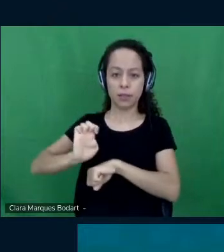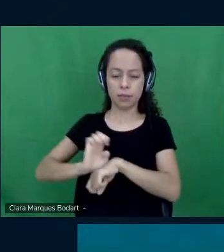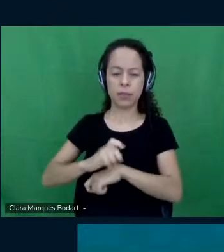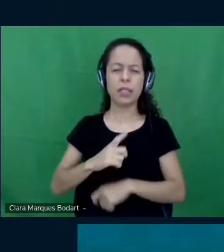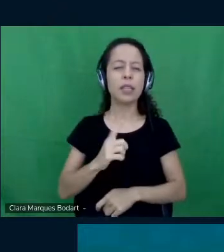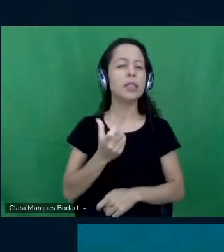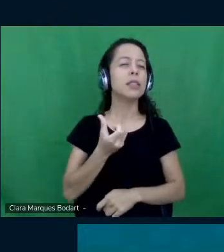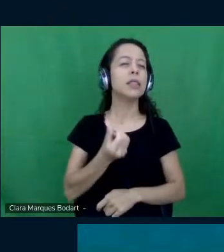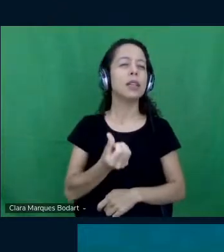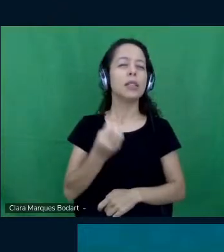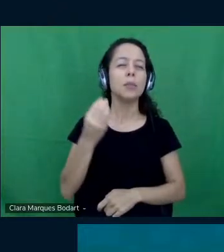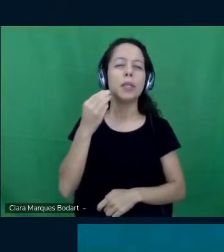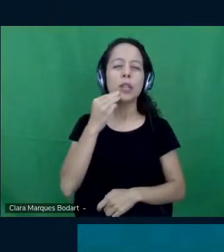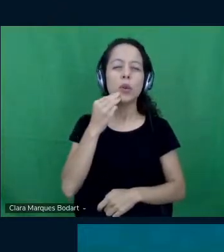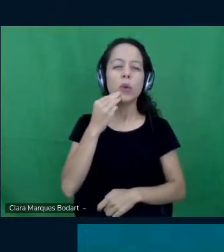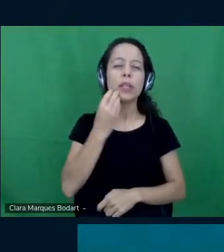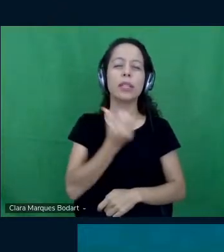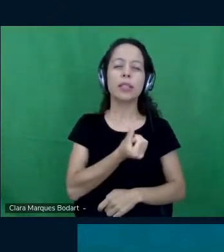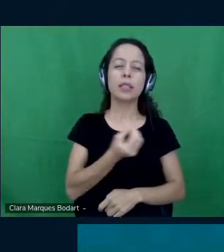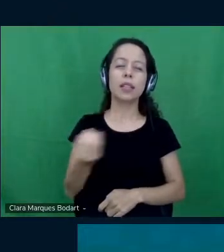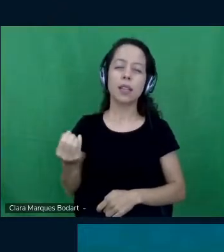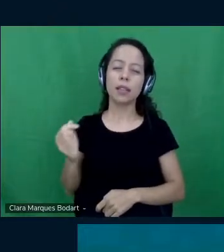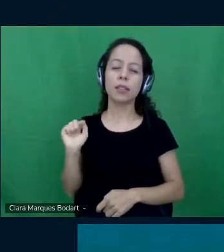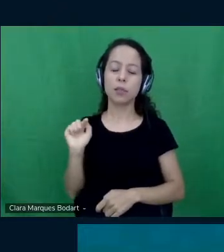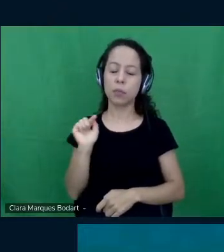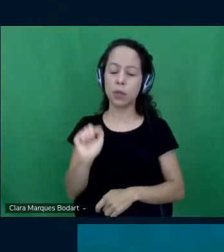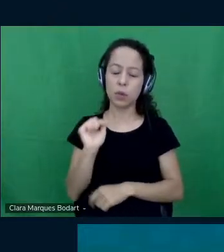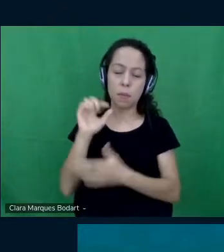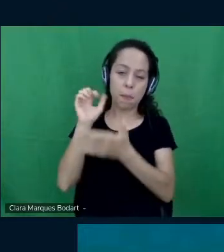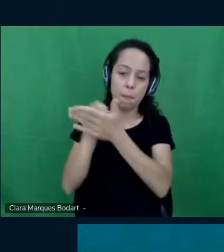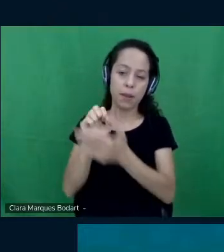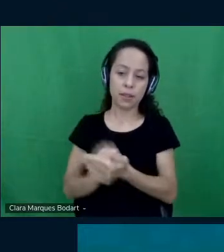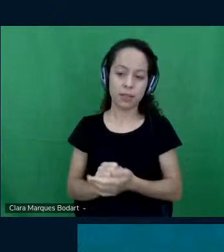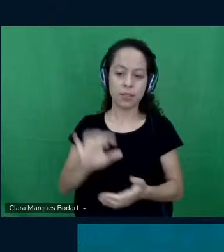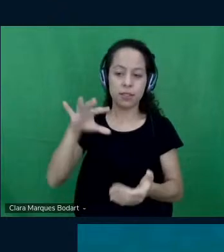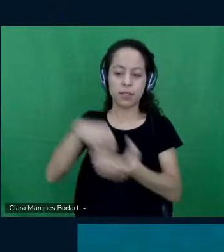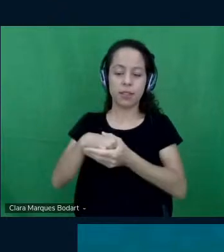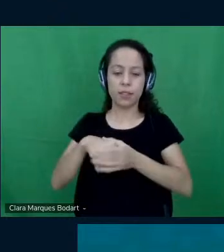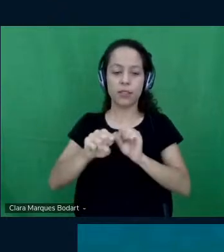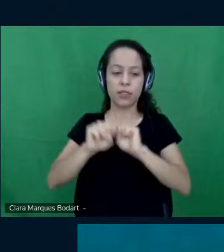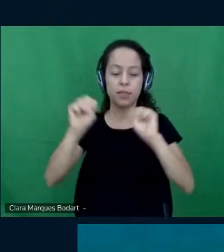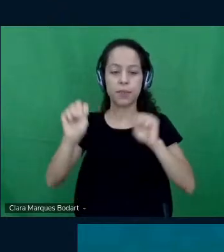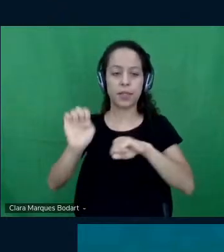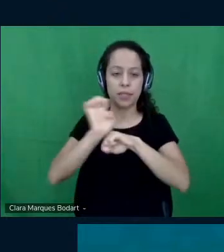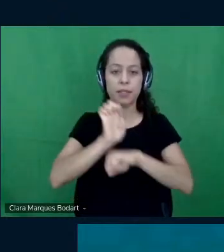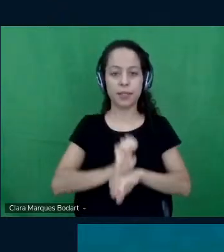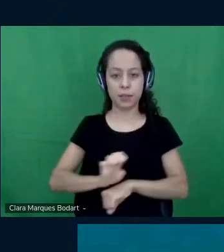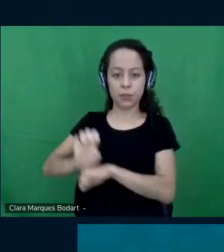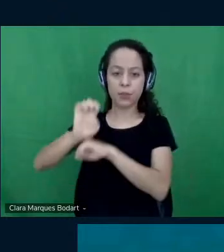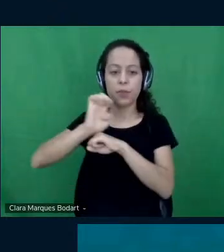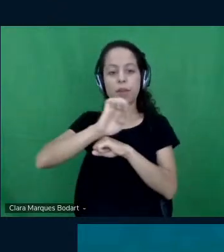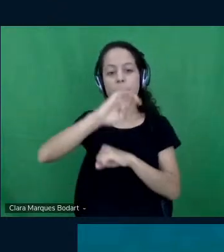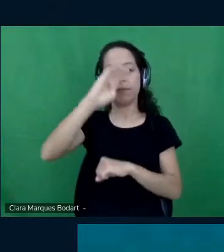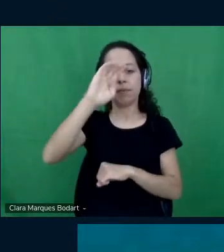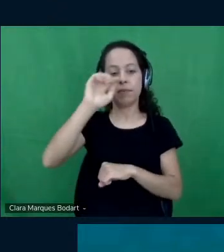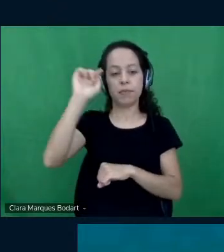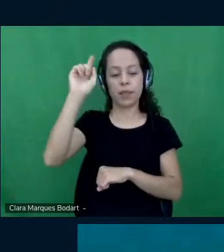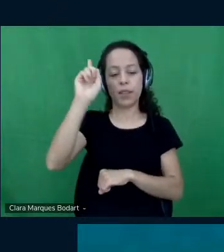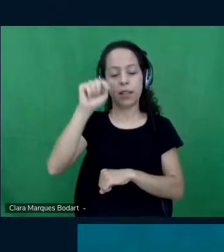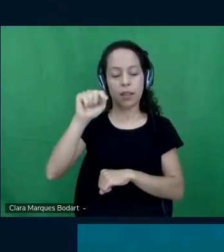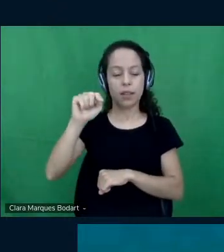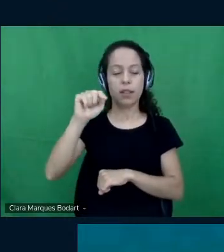mil matrículas nas redes estaduais de ensino, que são marcadas pelas desigualdades de oferta, como eu